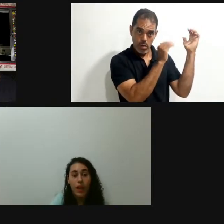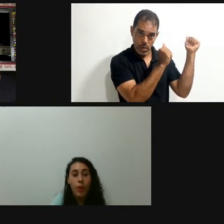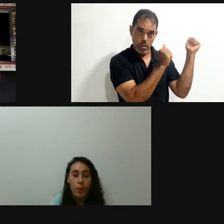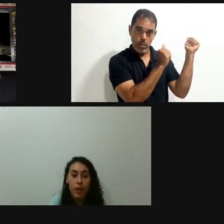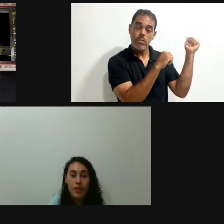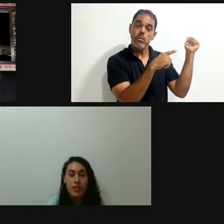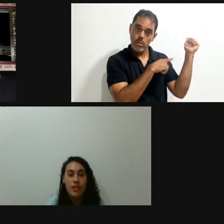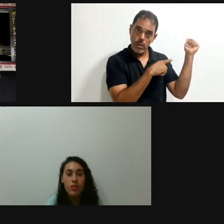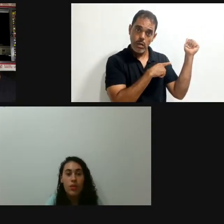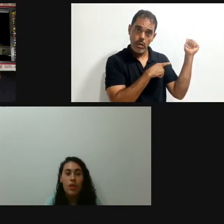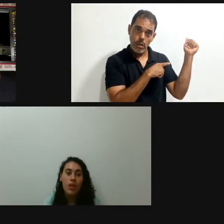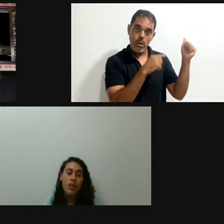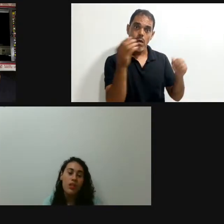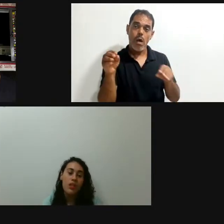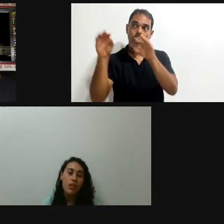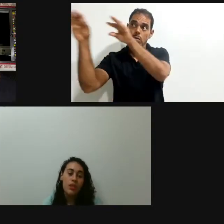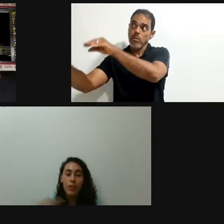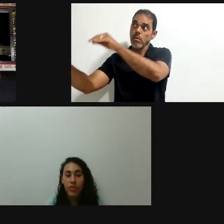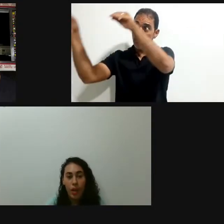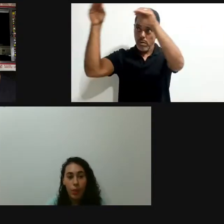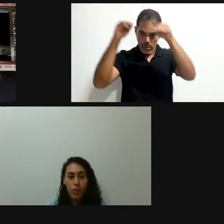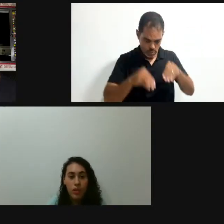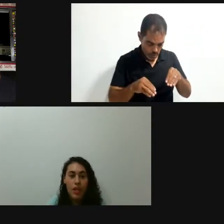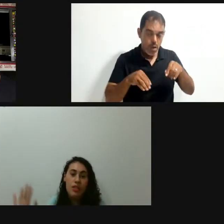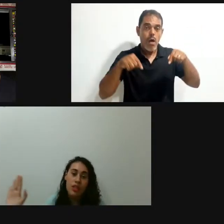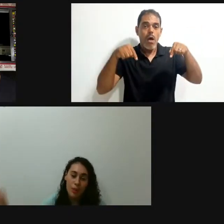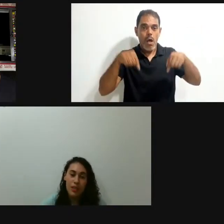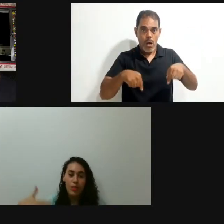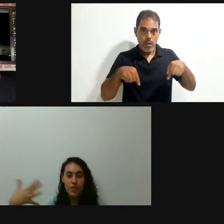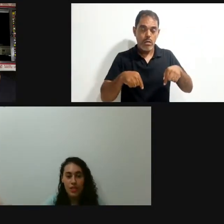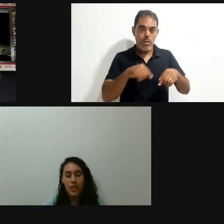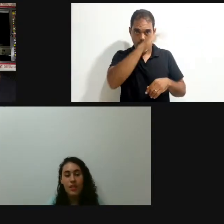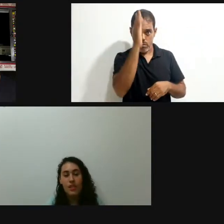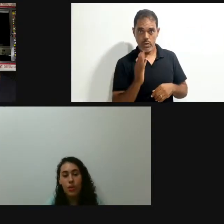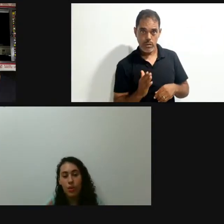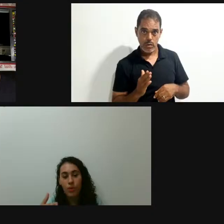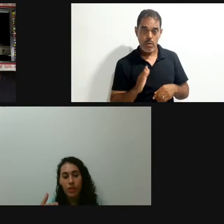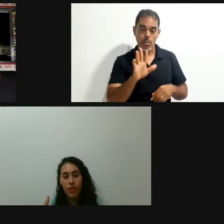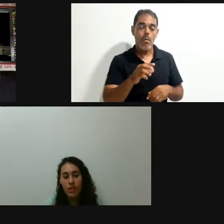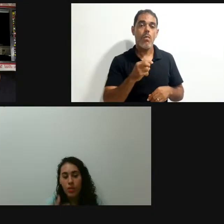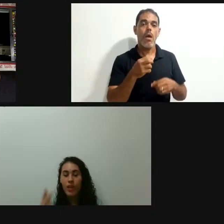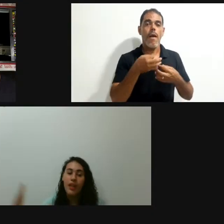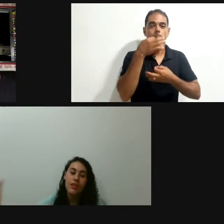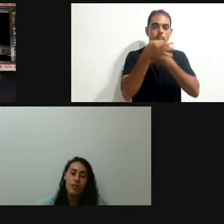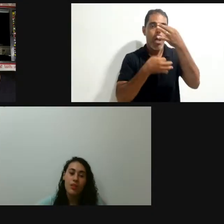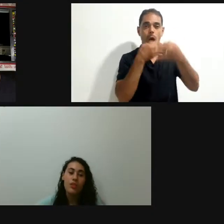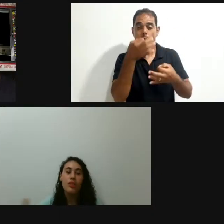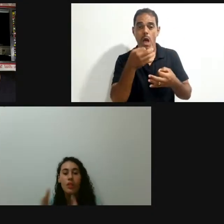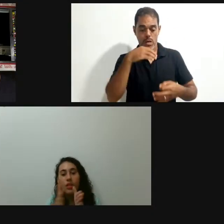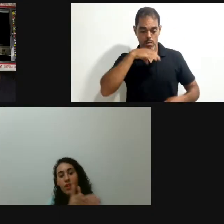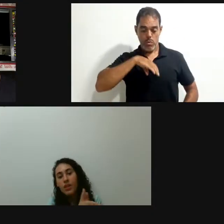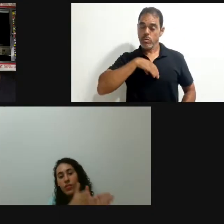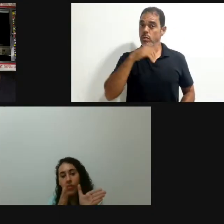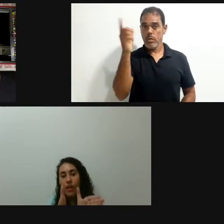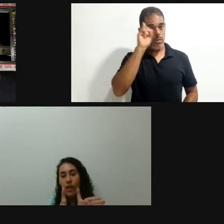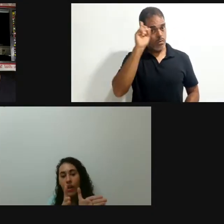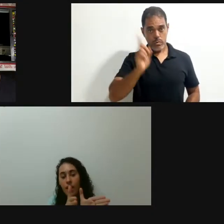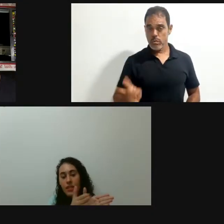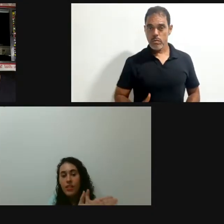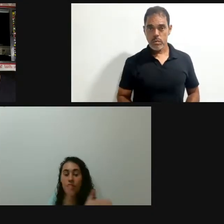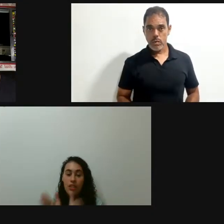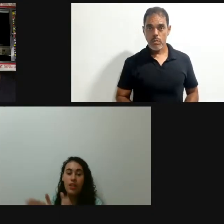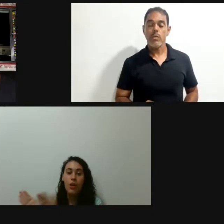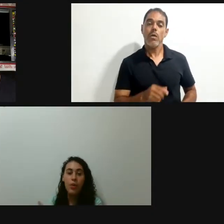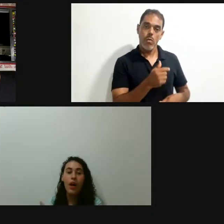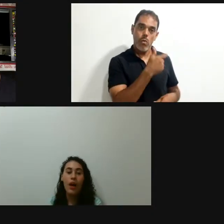migram para cá, para o Brasil, e não sabem falar português. Também temos essas outras congregações que